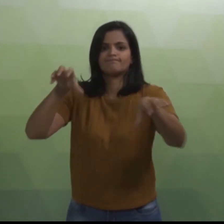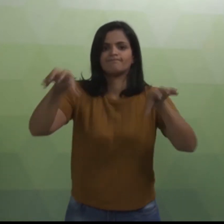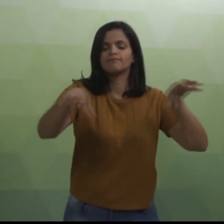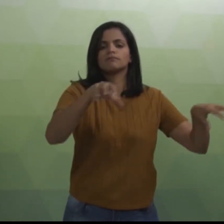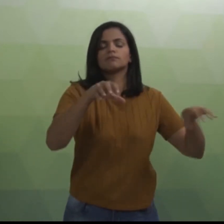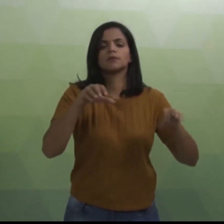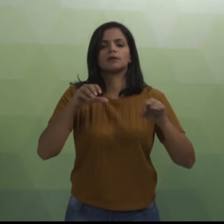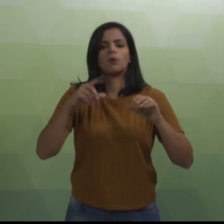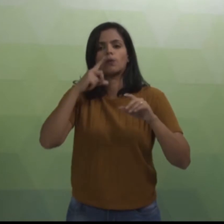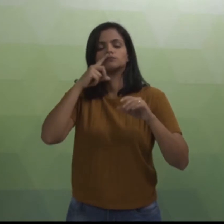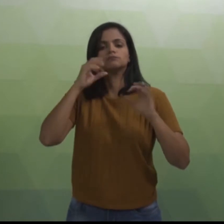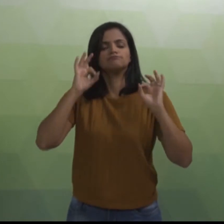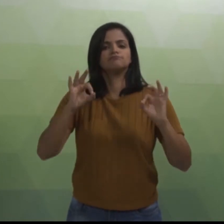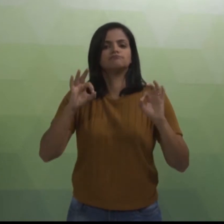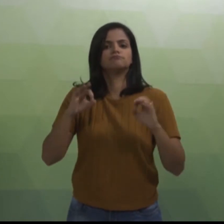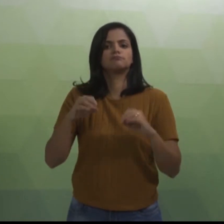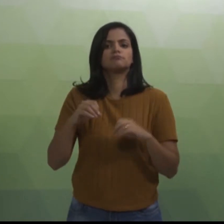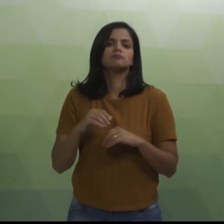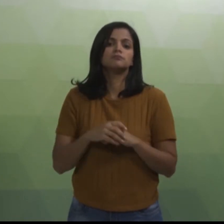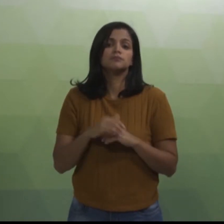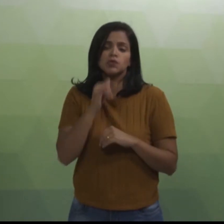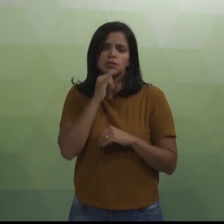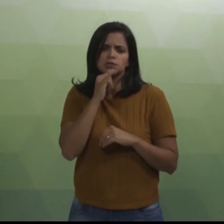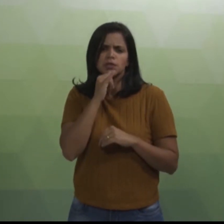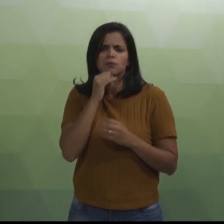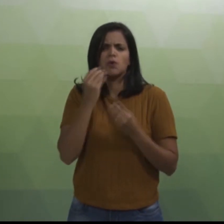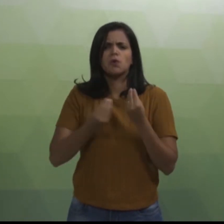se eu marco as pessoas aqui, coloco os referentes.